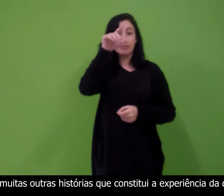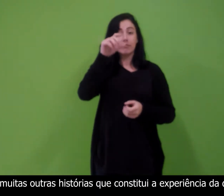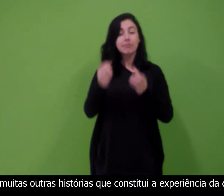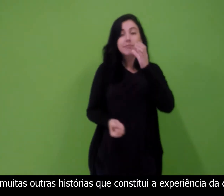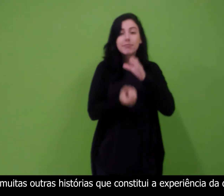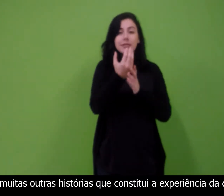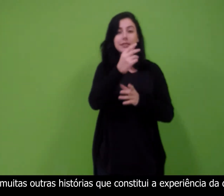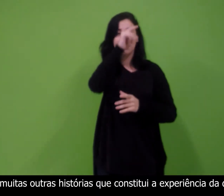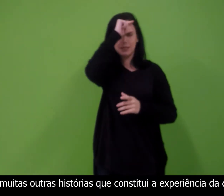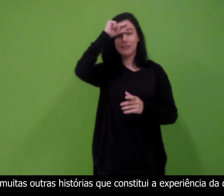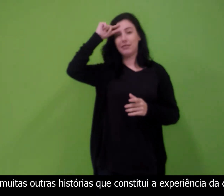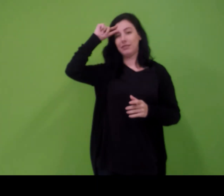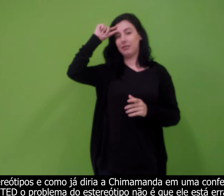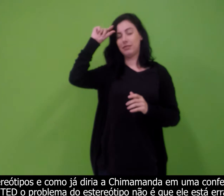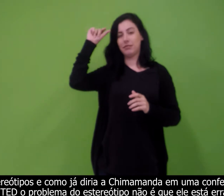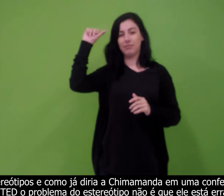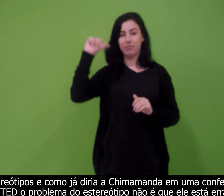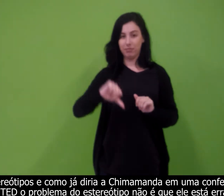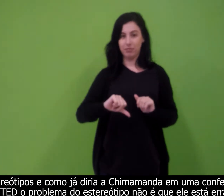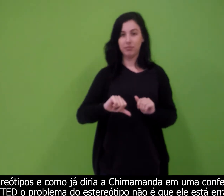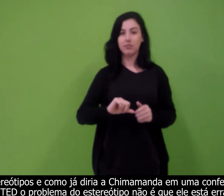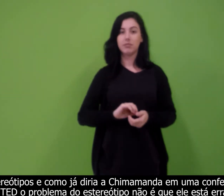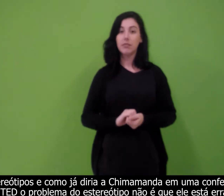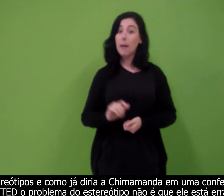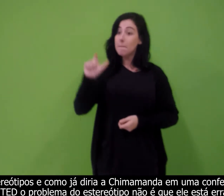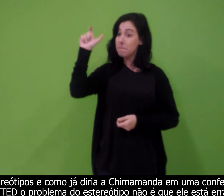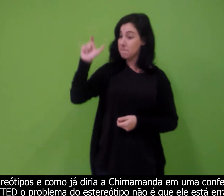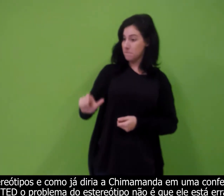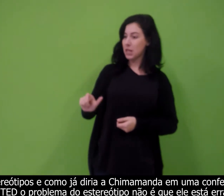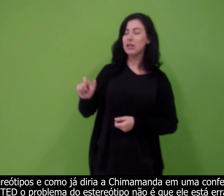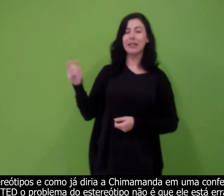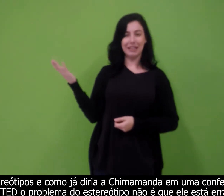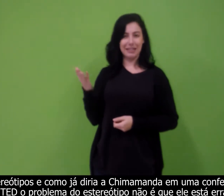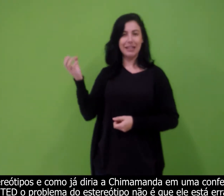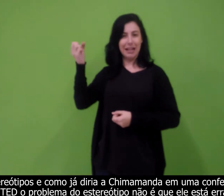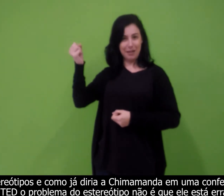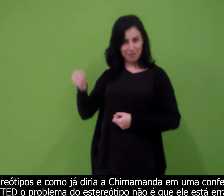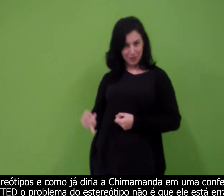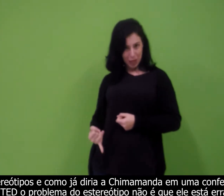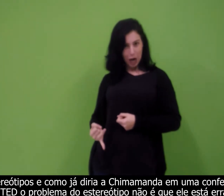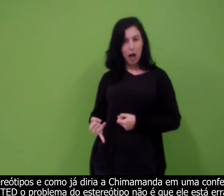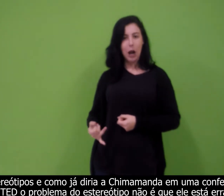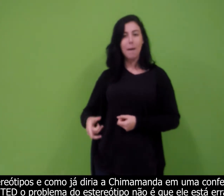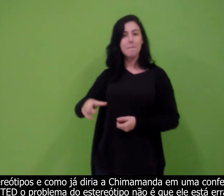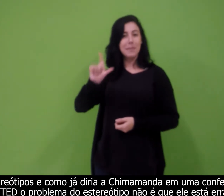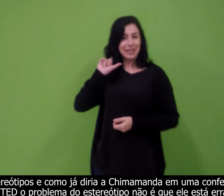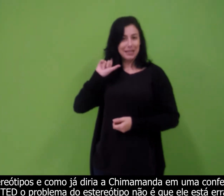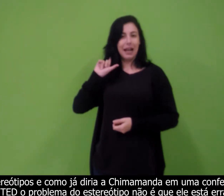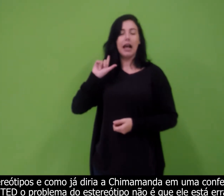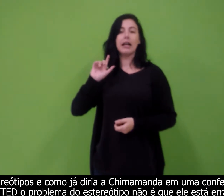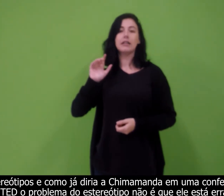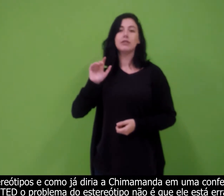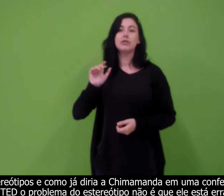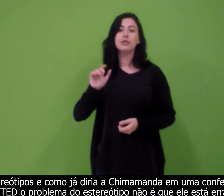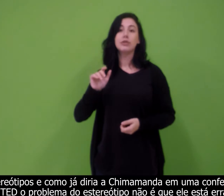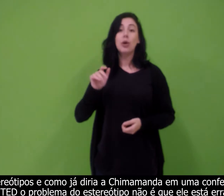experiência da deficiência. É criar estereótipos. E como já diria a Chimamanda, numa